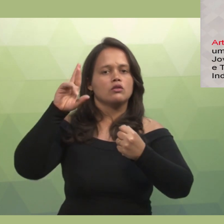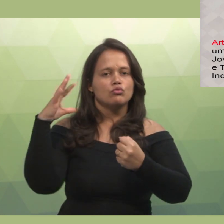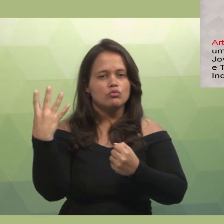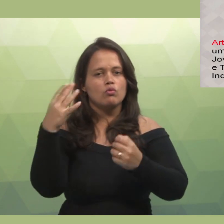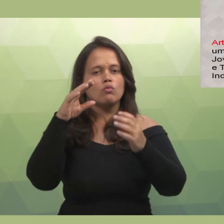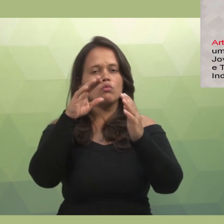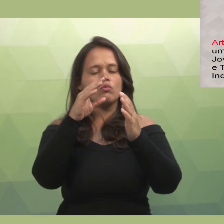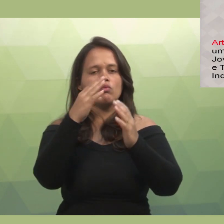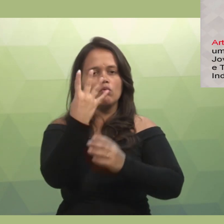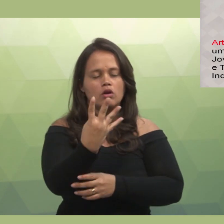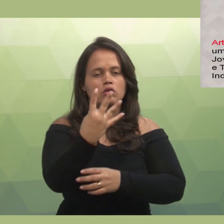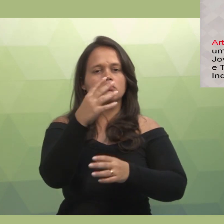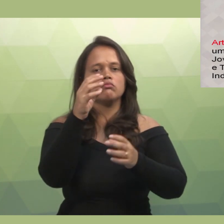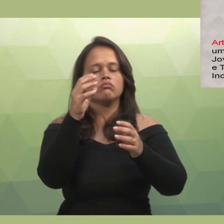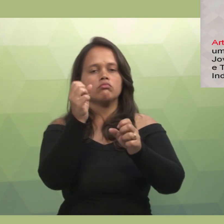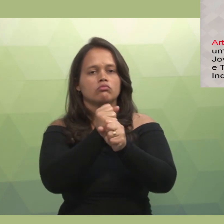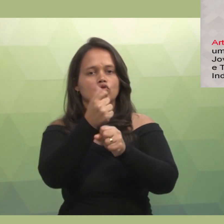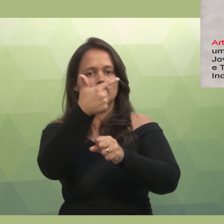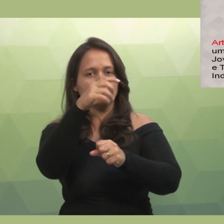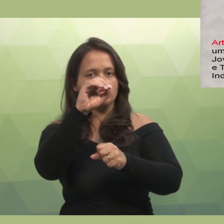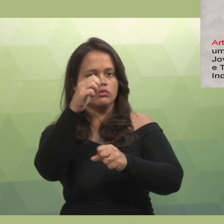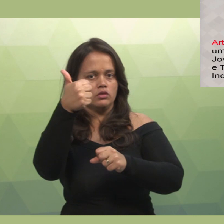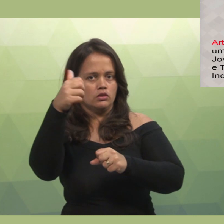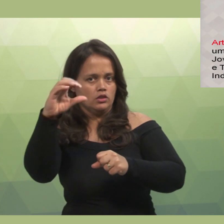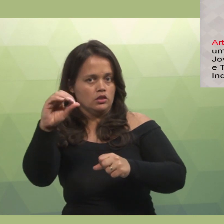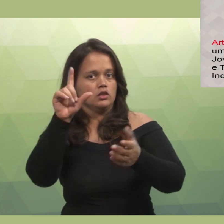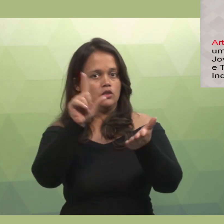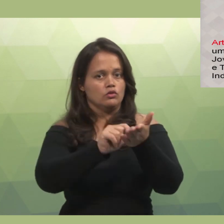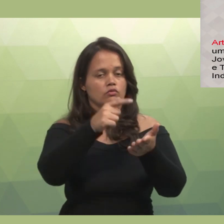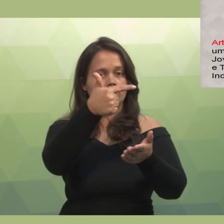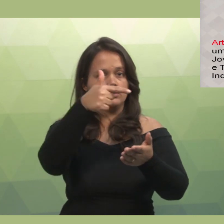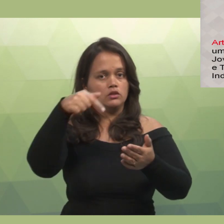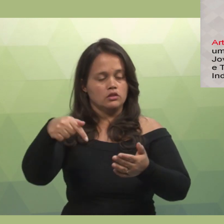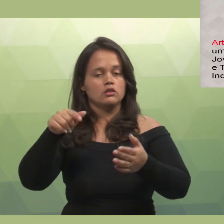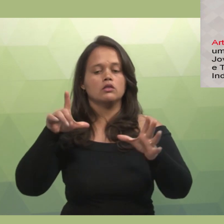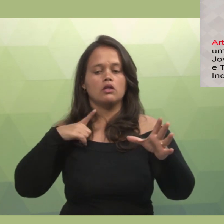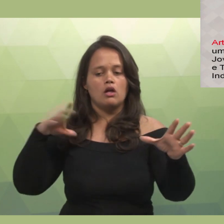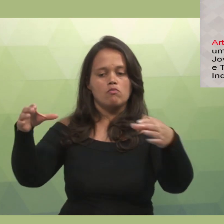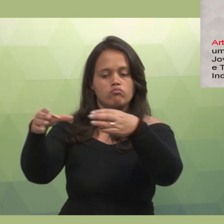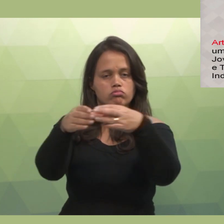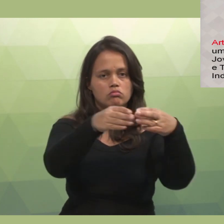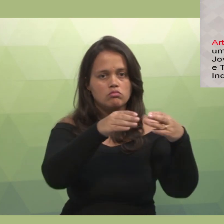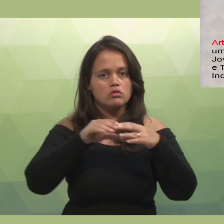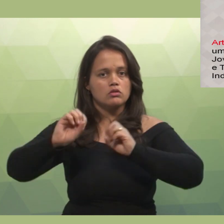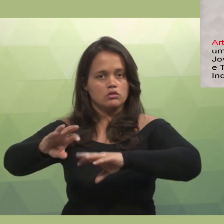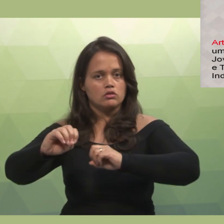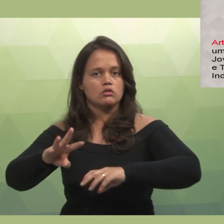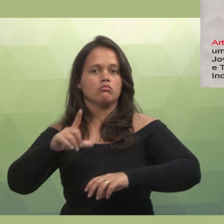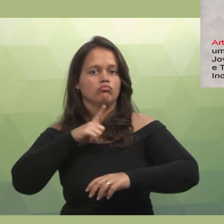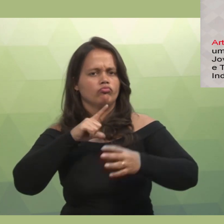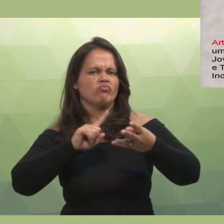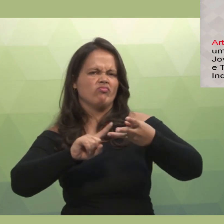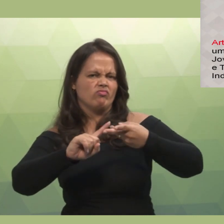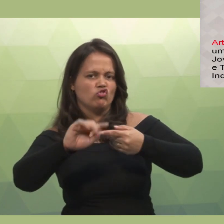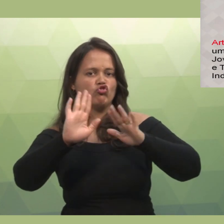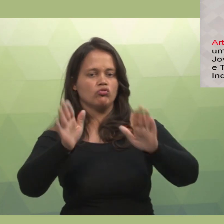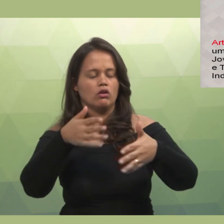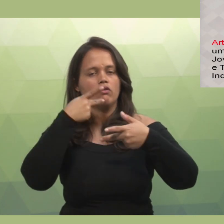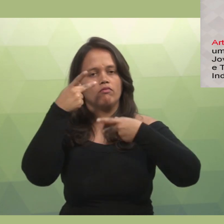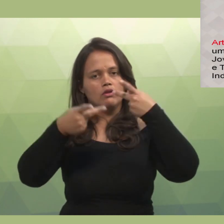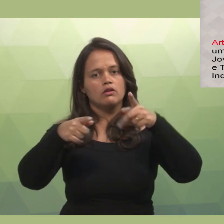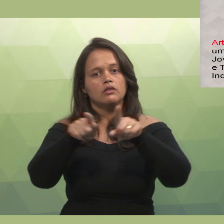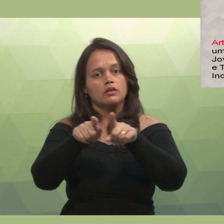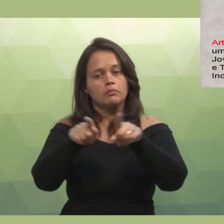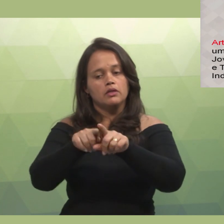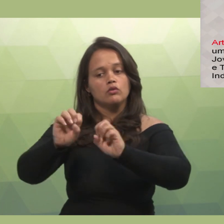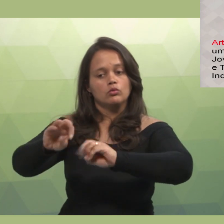2010, em seu artigo 27, consideram também como modalidade de ensino, além desses que nós falamos, a educação do campo,